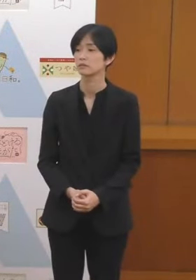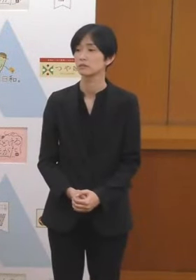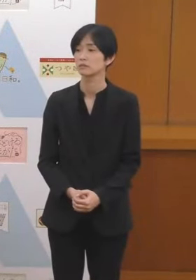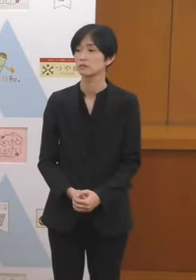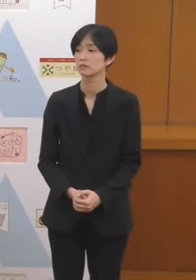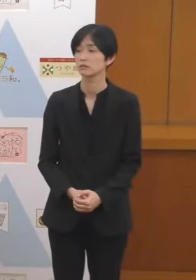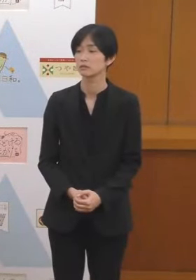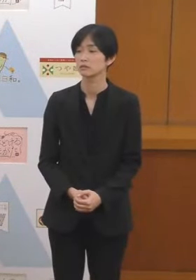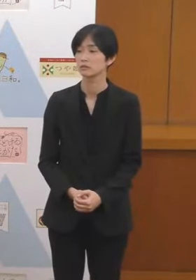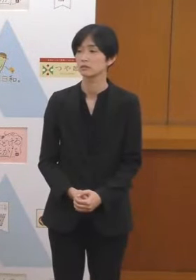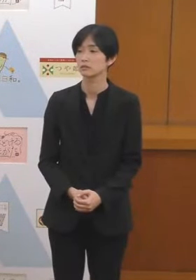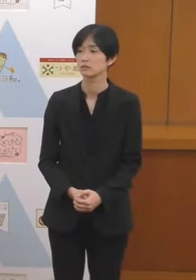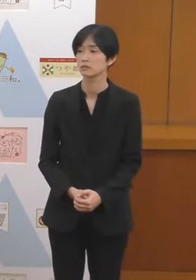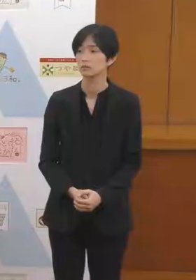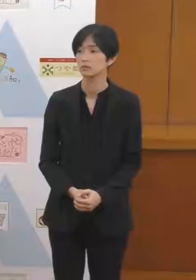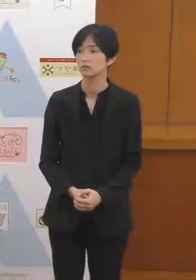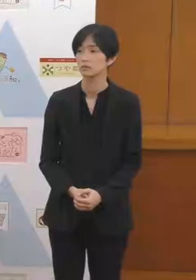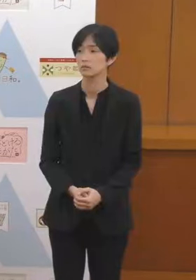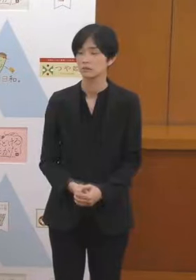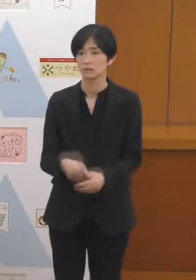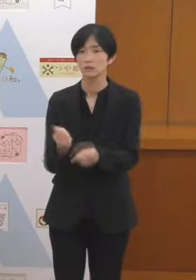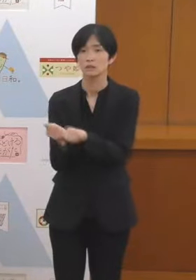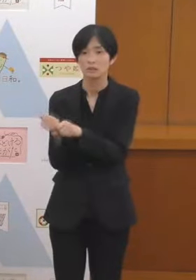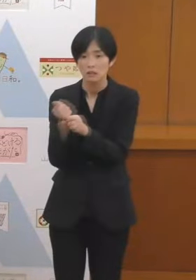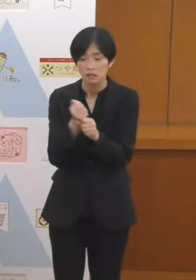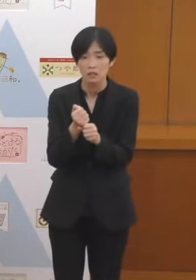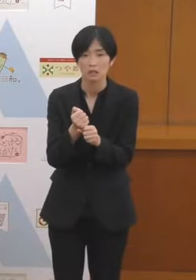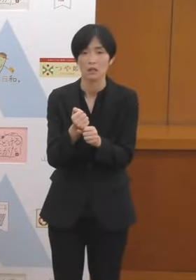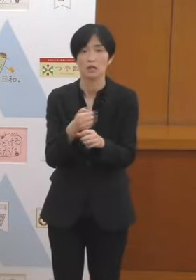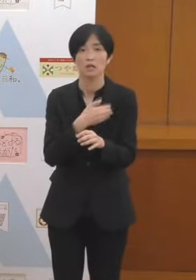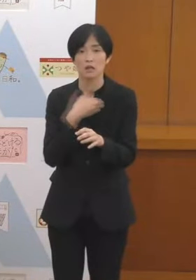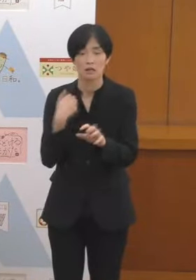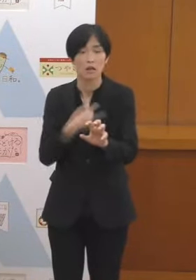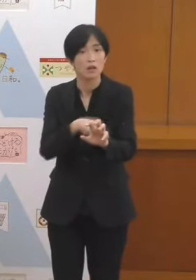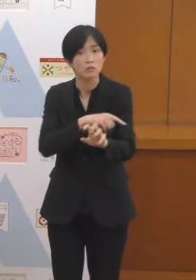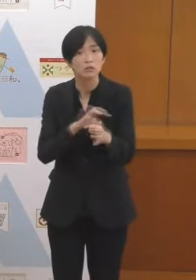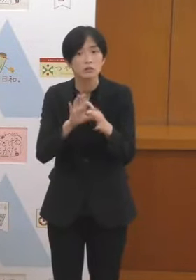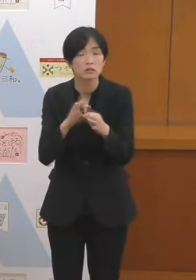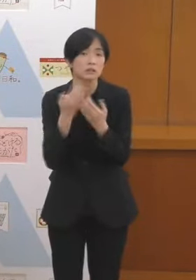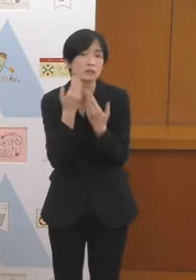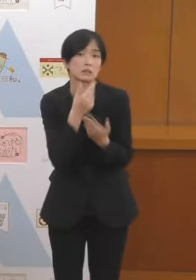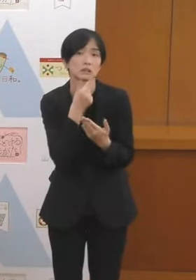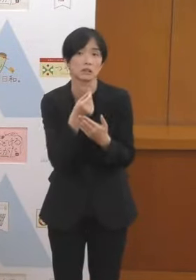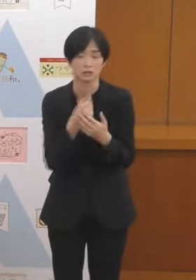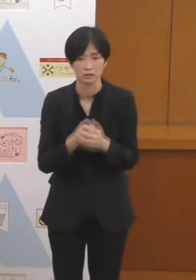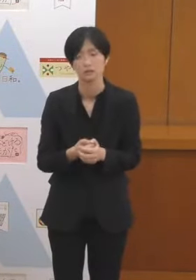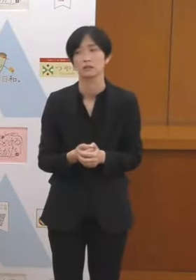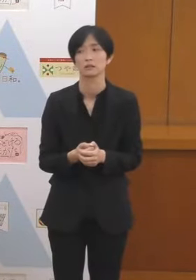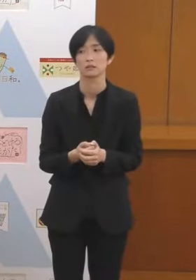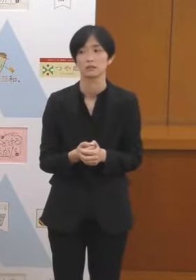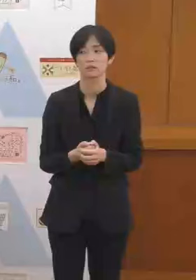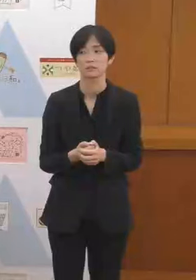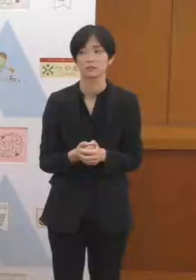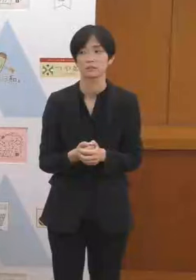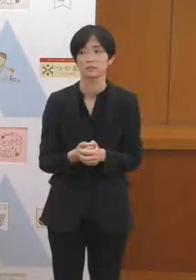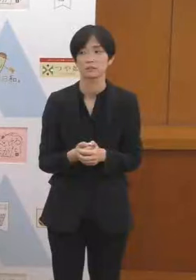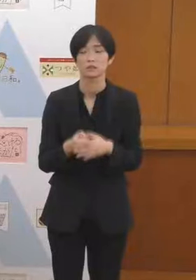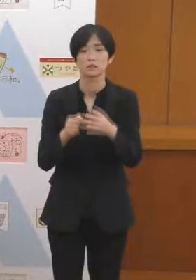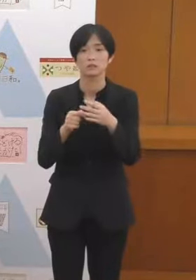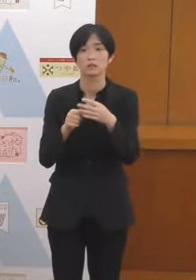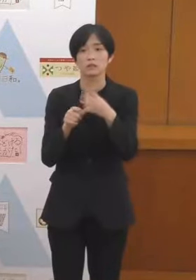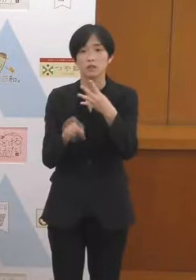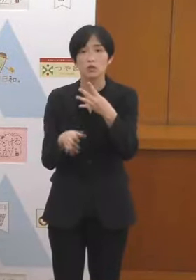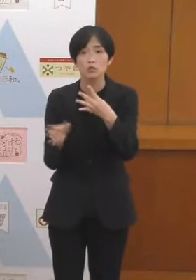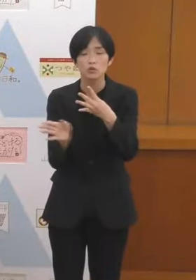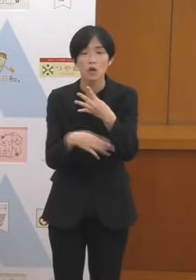先ほども少しお話が出たえっと再生可能エネルギーについてですがえ今月からあの宮城県があの大規模に